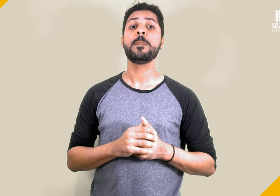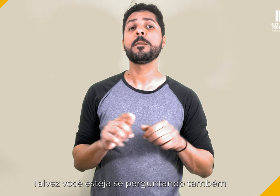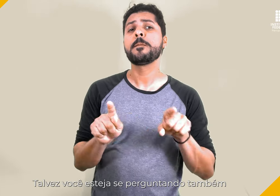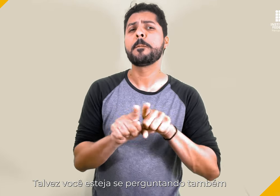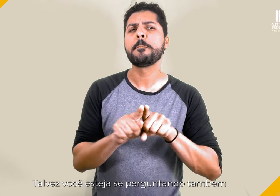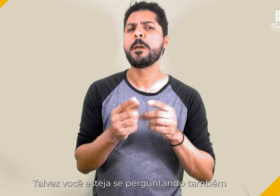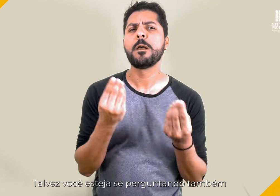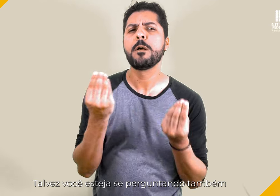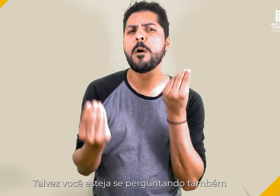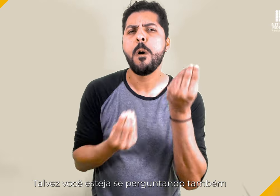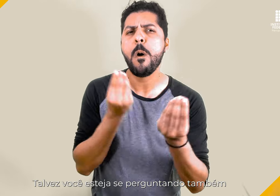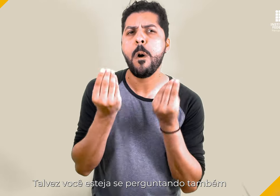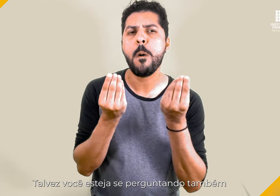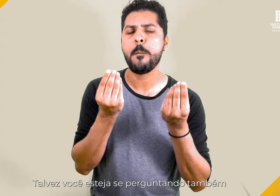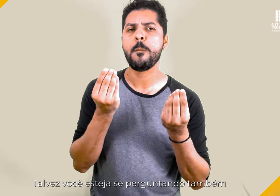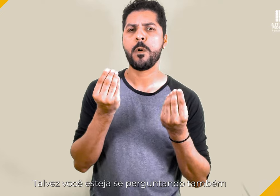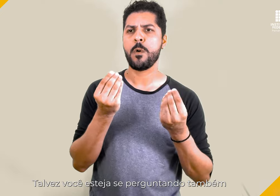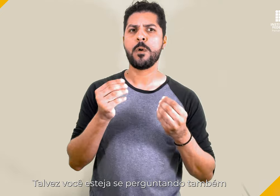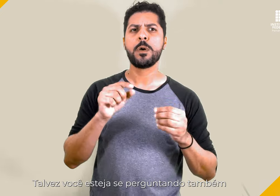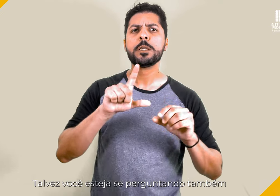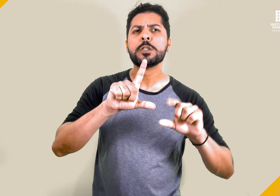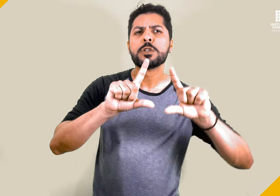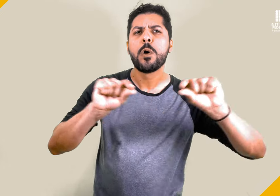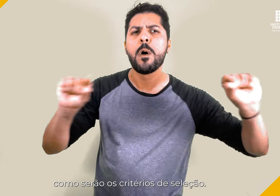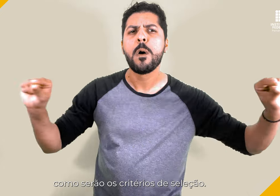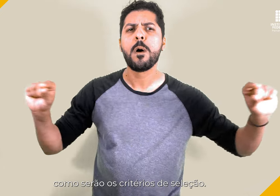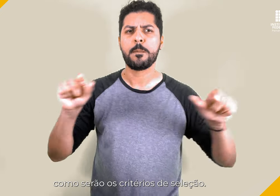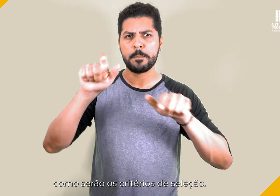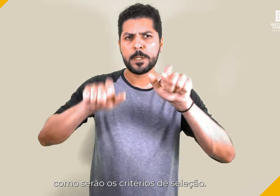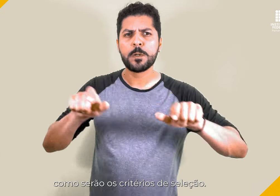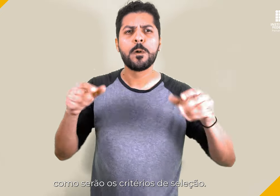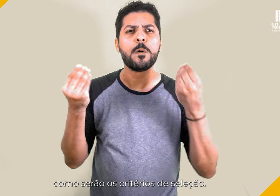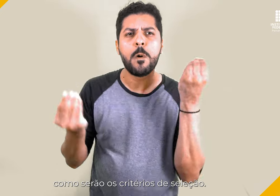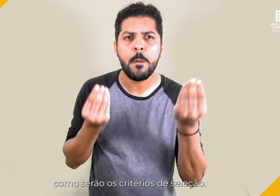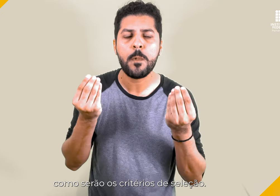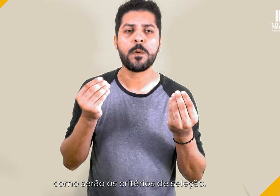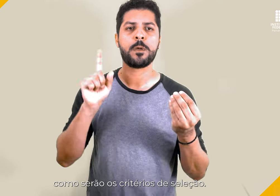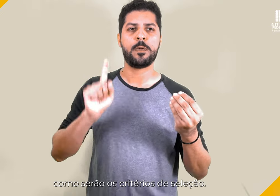Talvez, você esteja se perguntando também como serão os critérios de seleção.